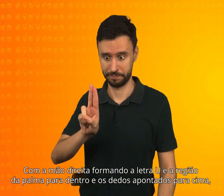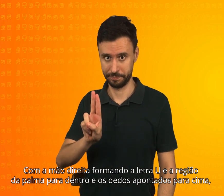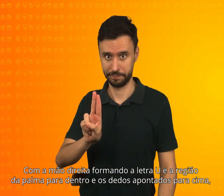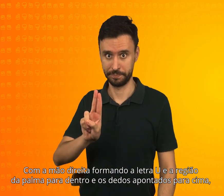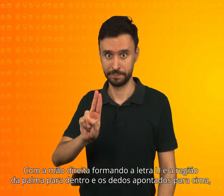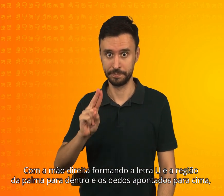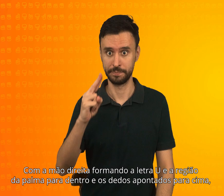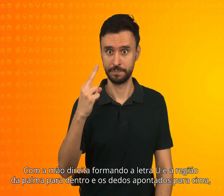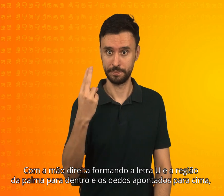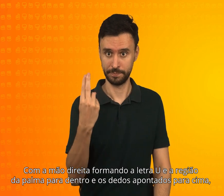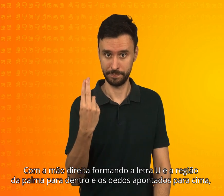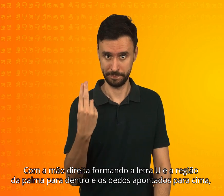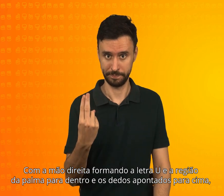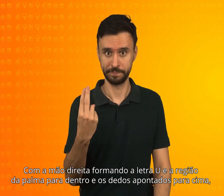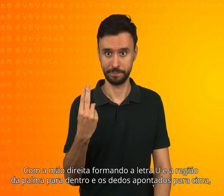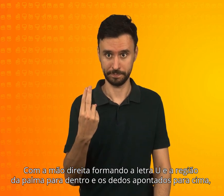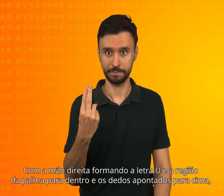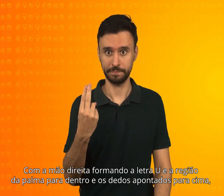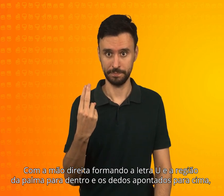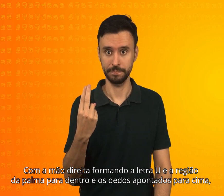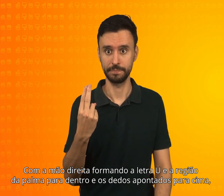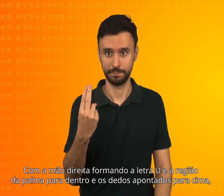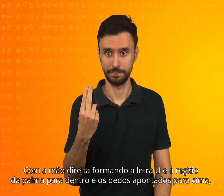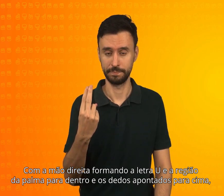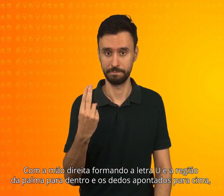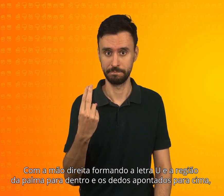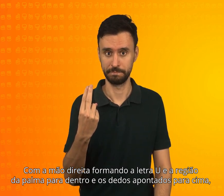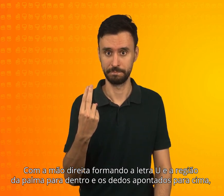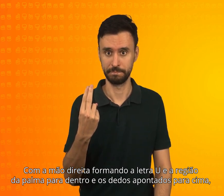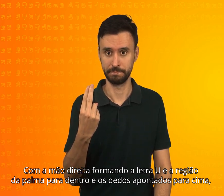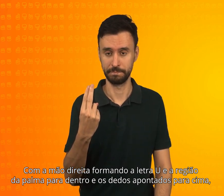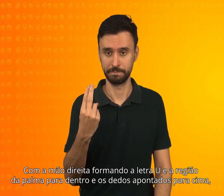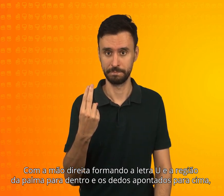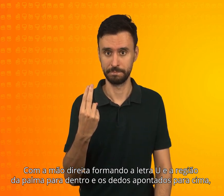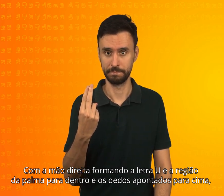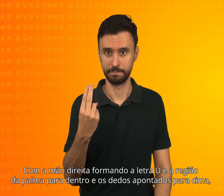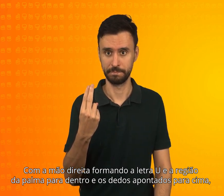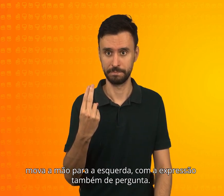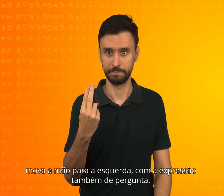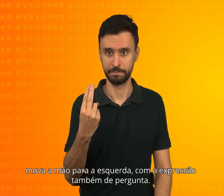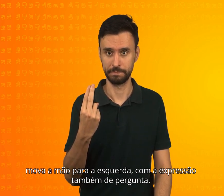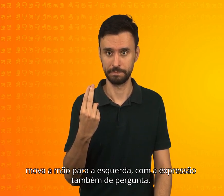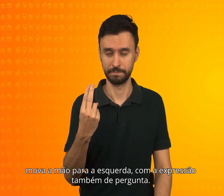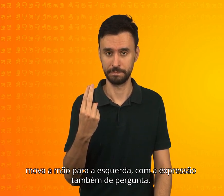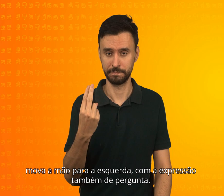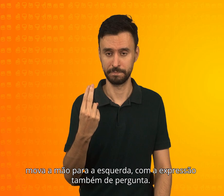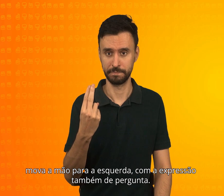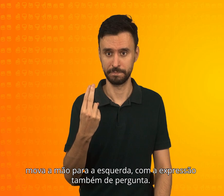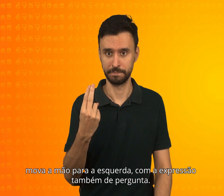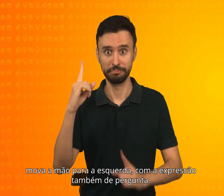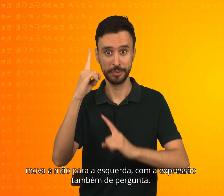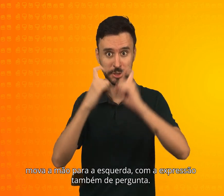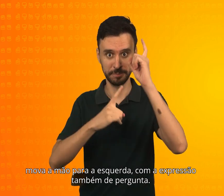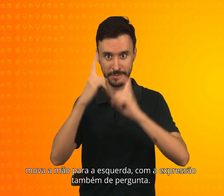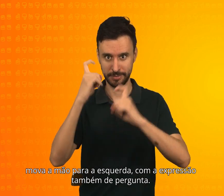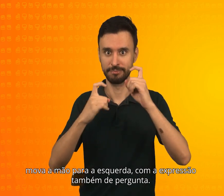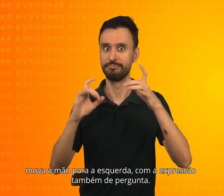formando a letra O e a região da palma para dentro, os dedos apontados para cima. mova a mão para a esquerda, com a expressão